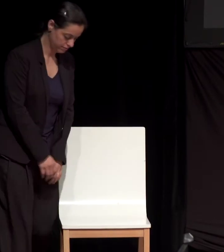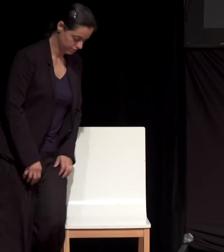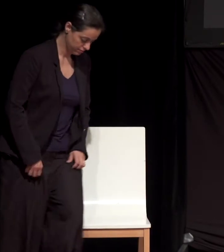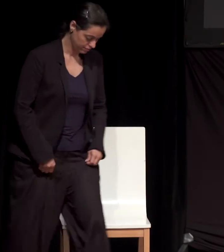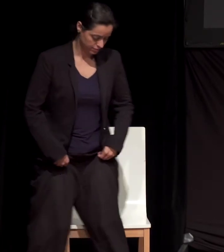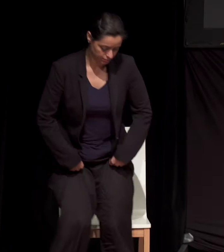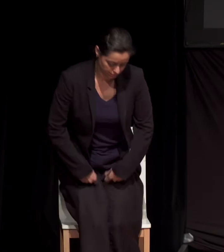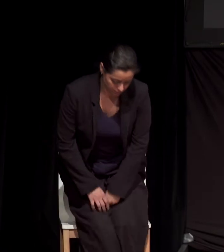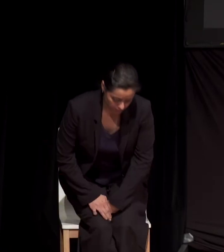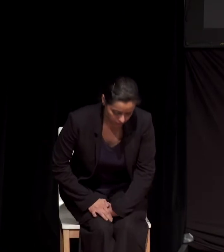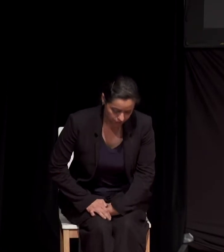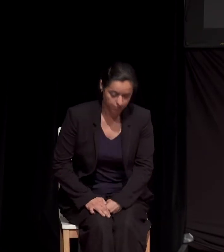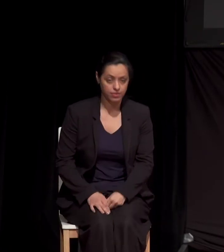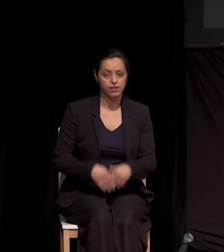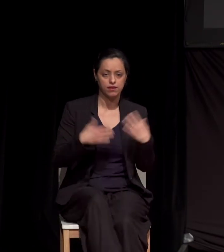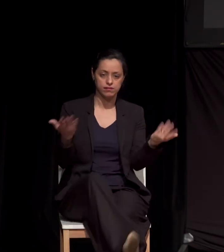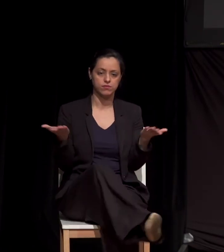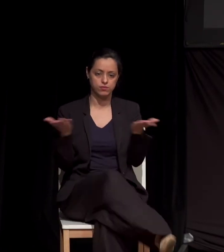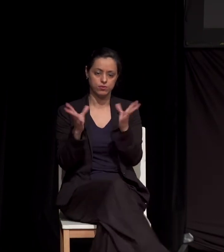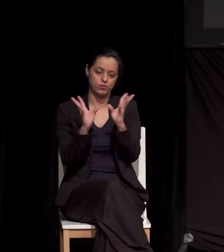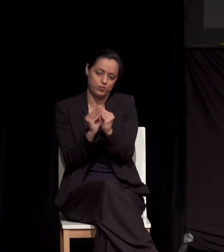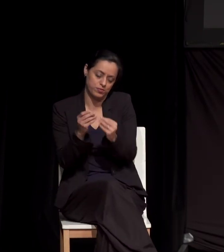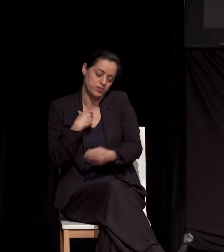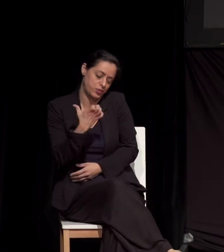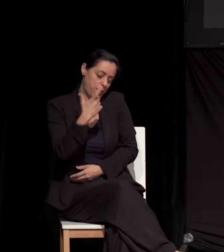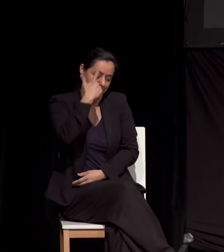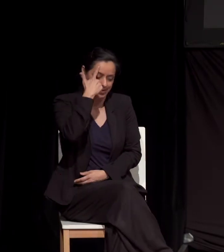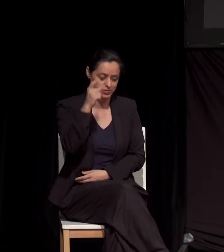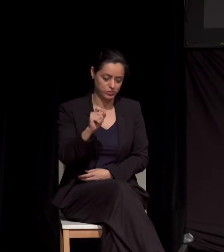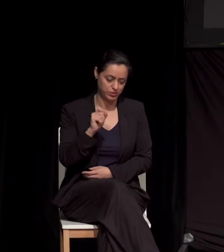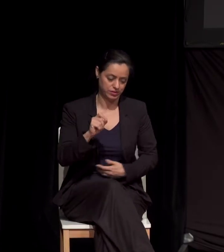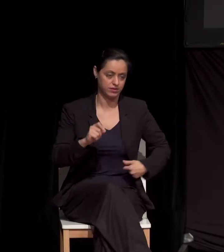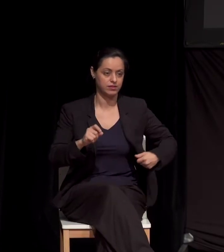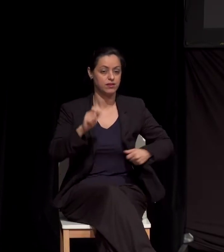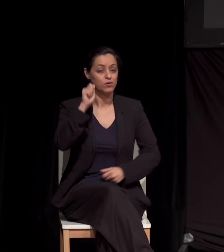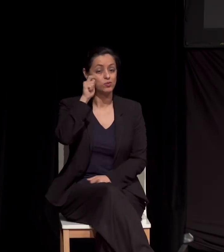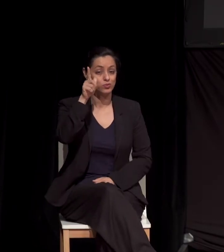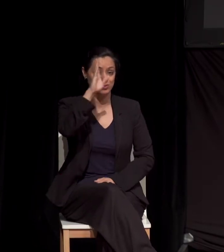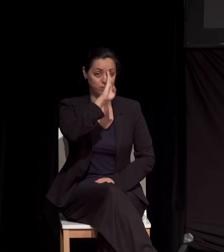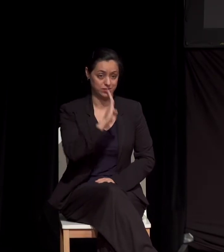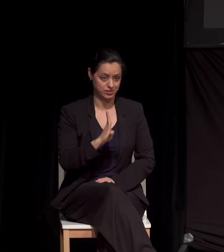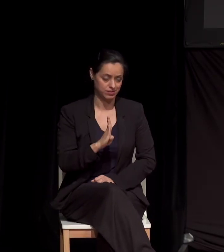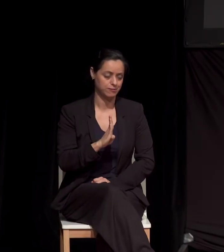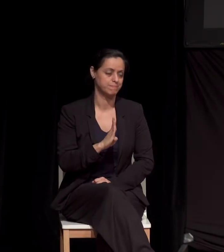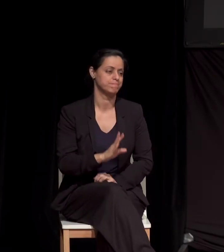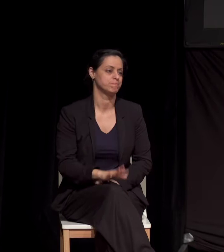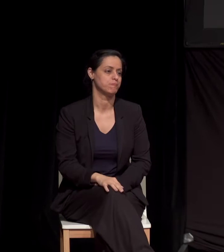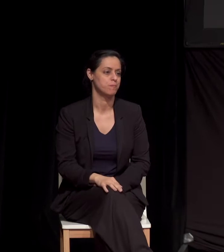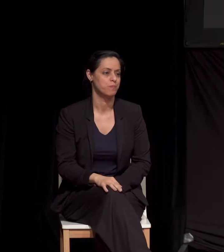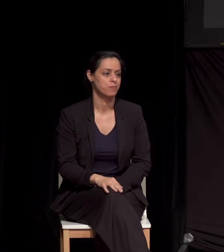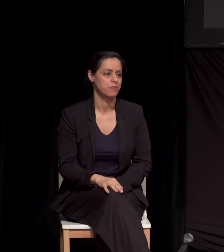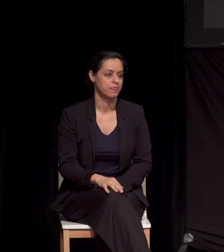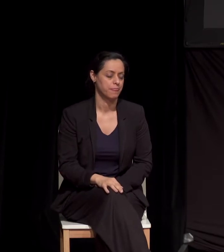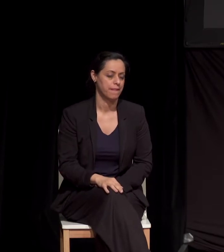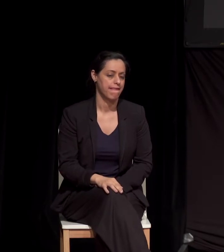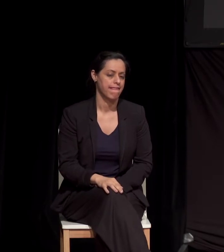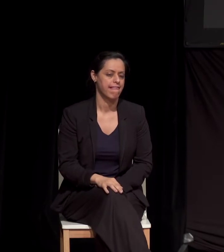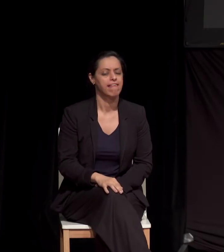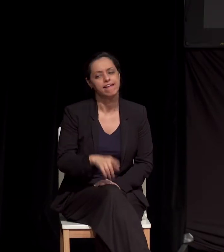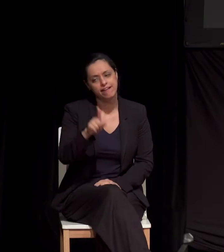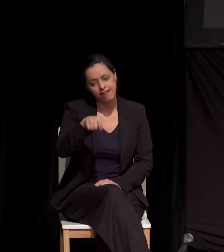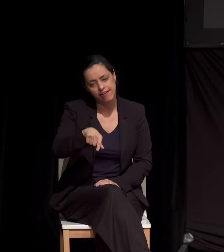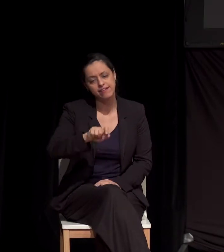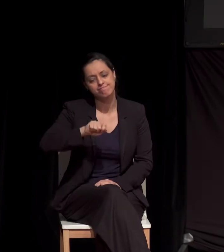Brasil. E aí, para concluir, eu quero pensar que, assim, a cultura brasileira é uma cultura